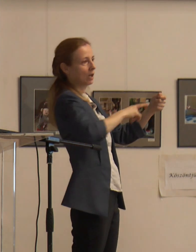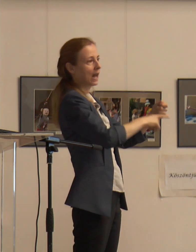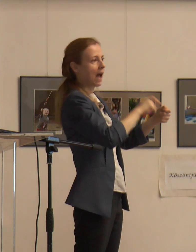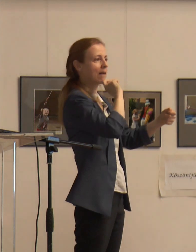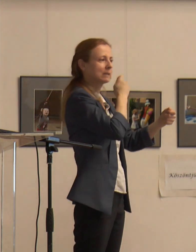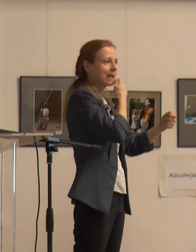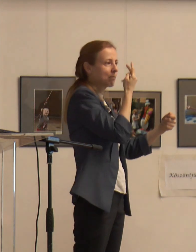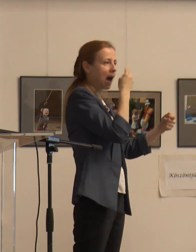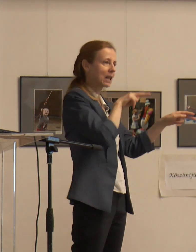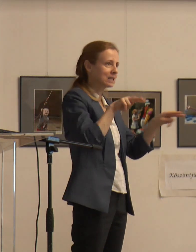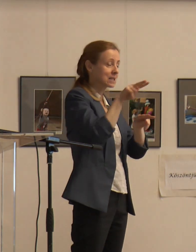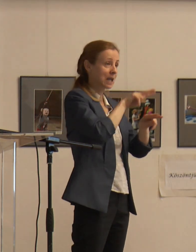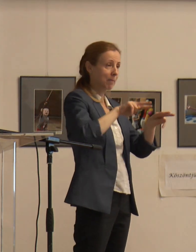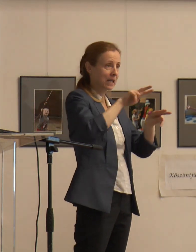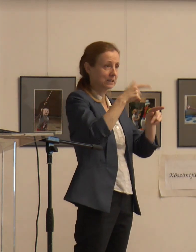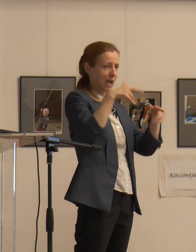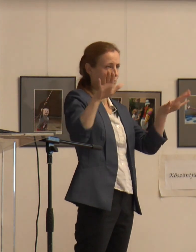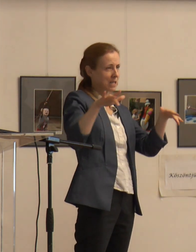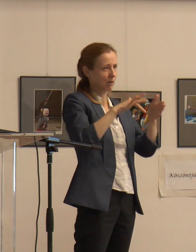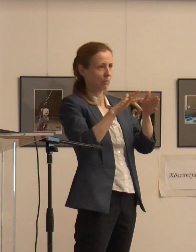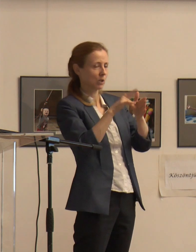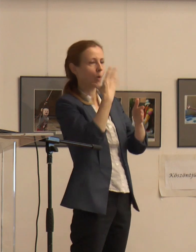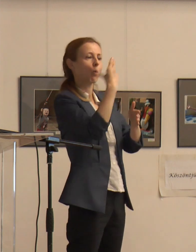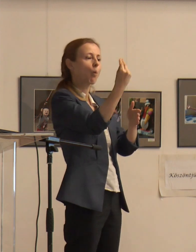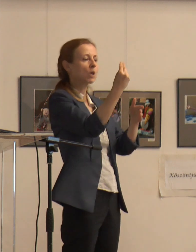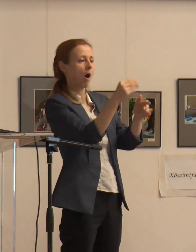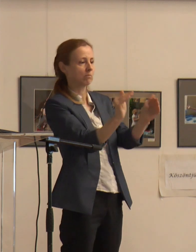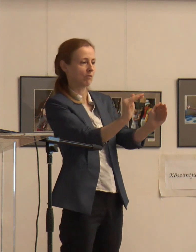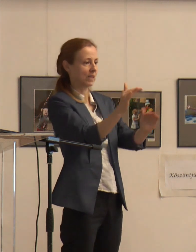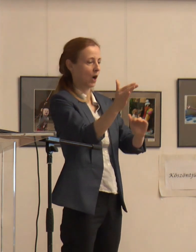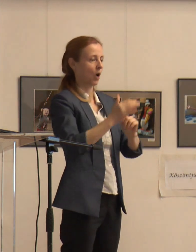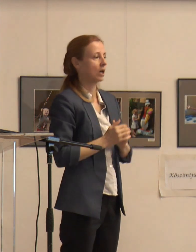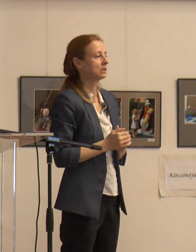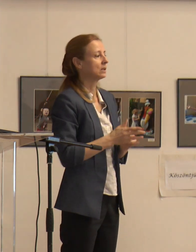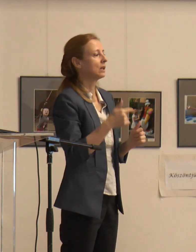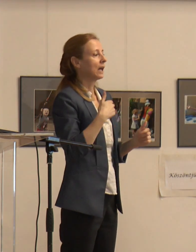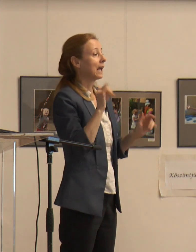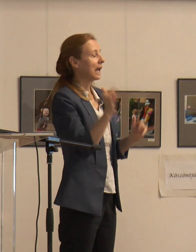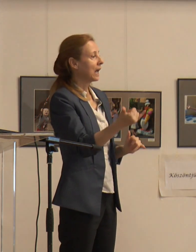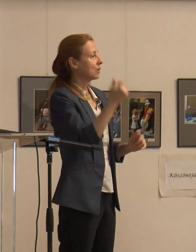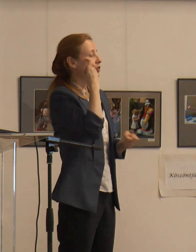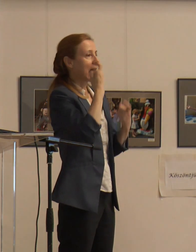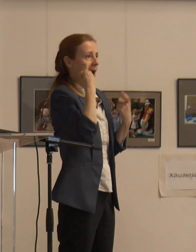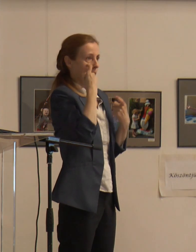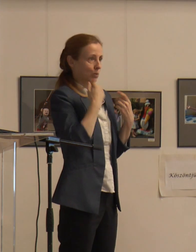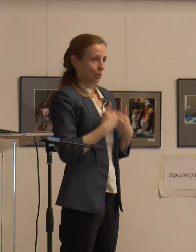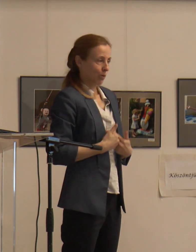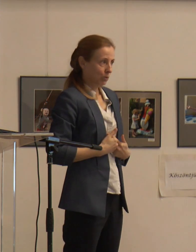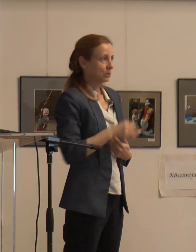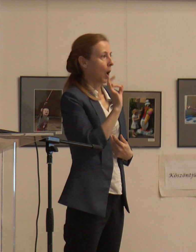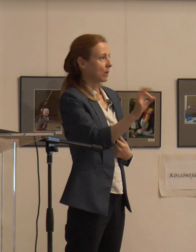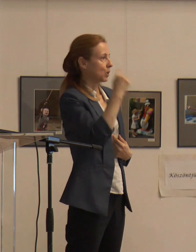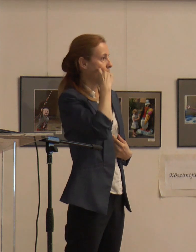némán szemléltem a szárnyakat próbáló kis gólyafiakat. És elgondolkodtam. Jól